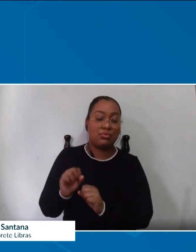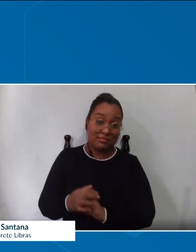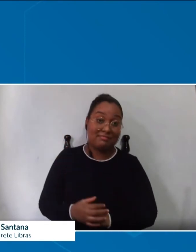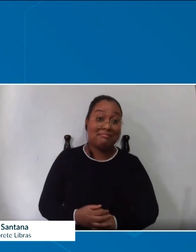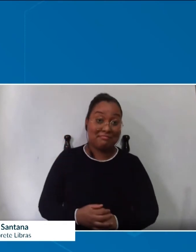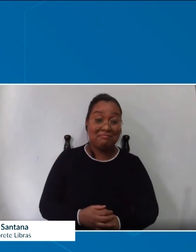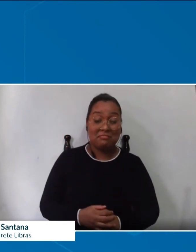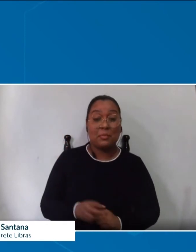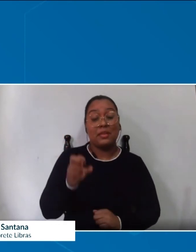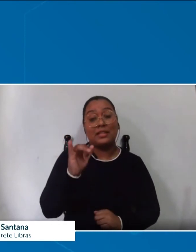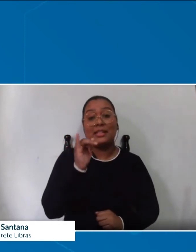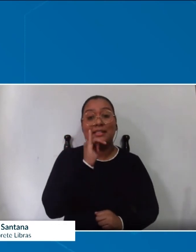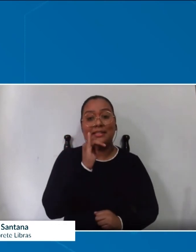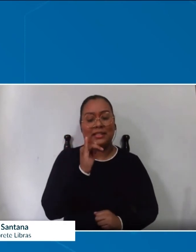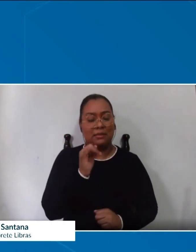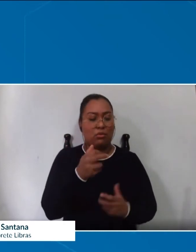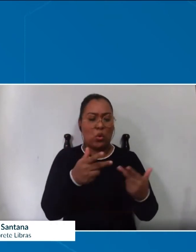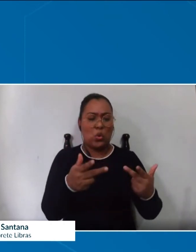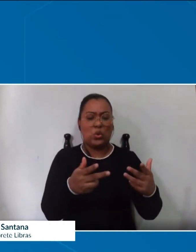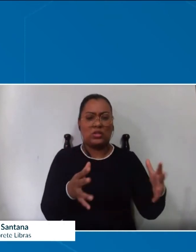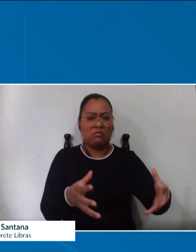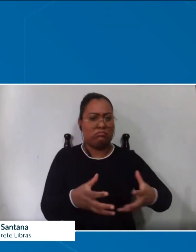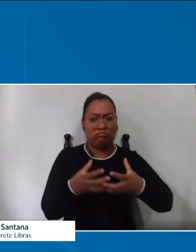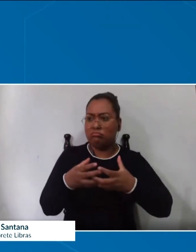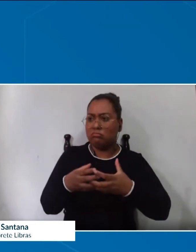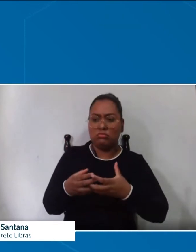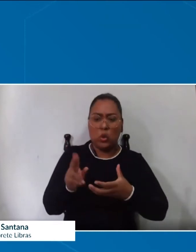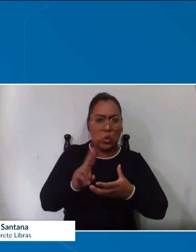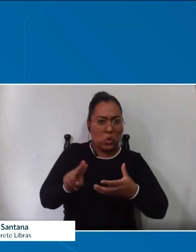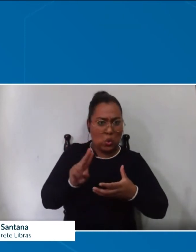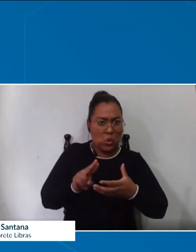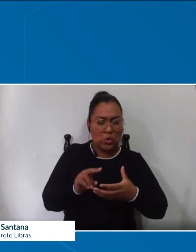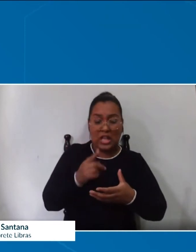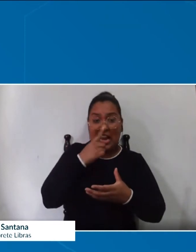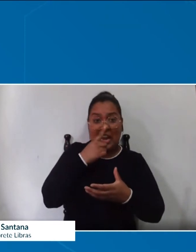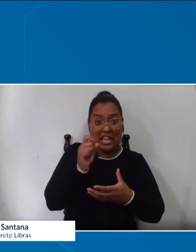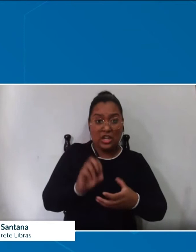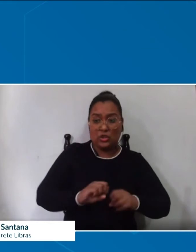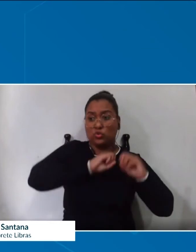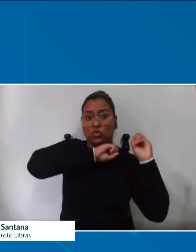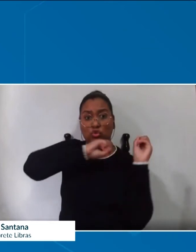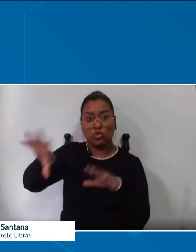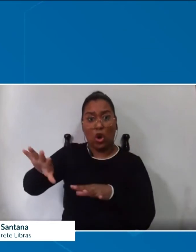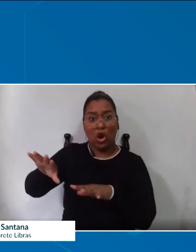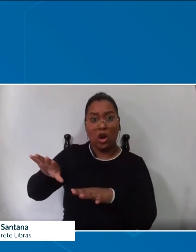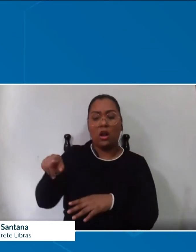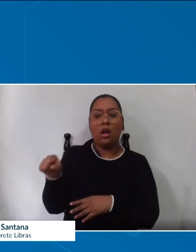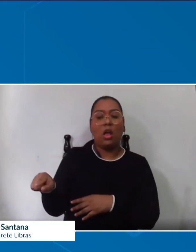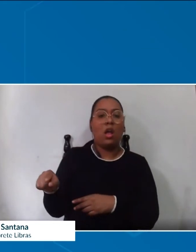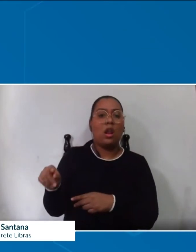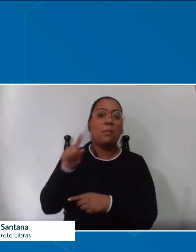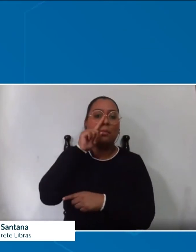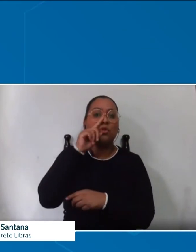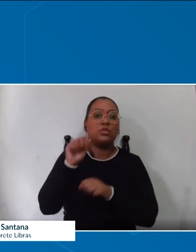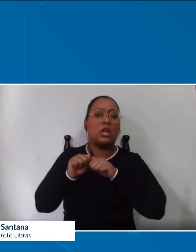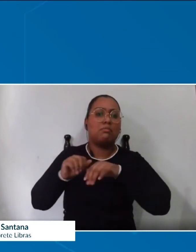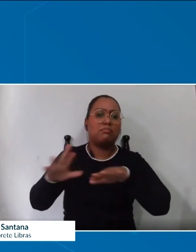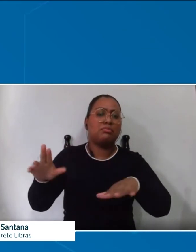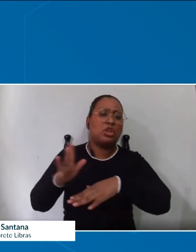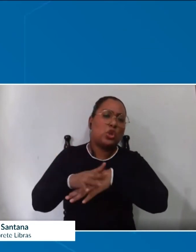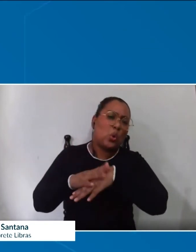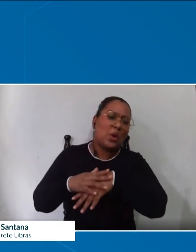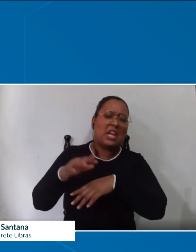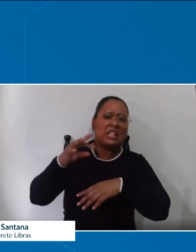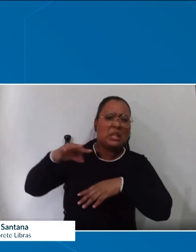você vai descartar no lixão, você está criando vetores de doenças, proliferando moscas,